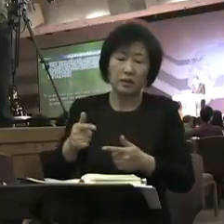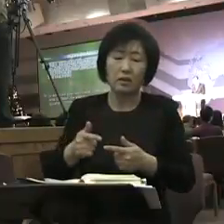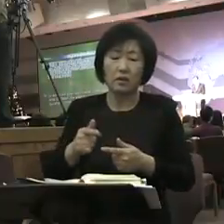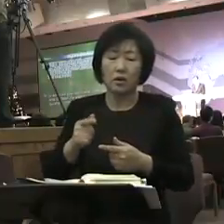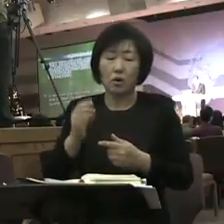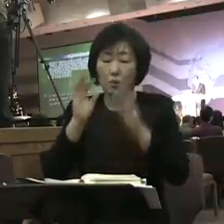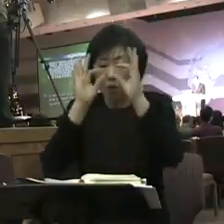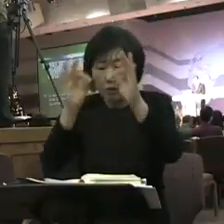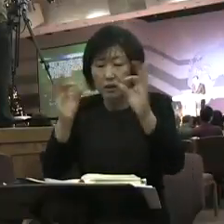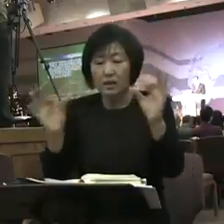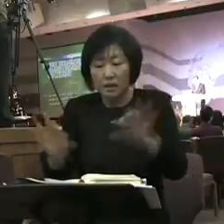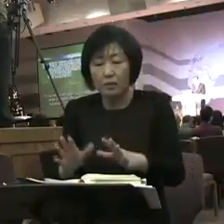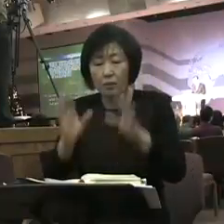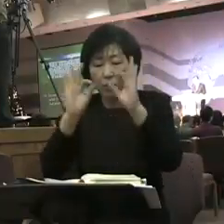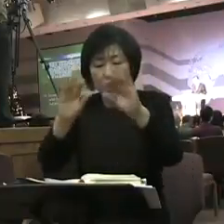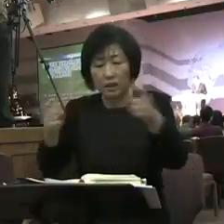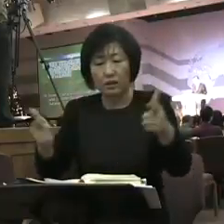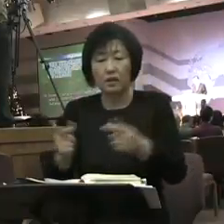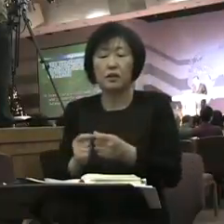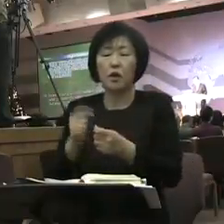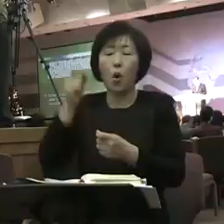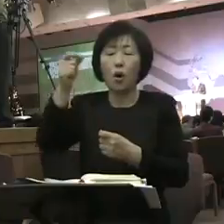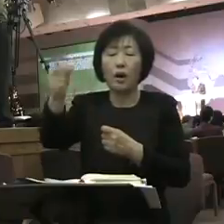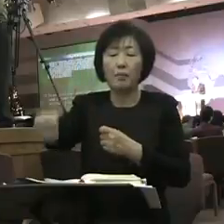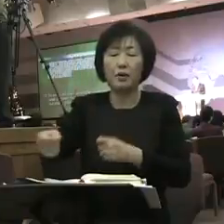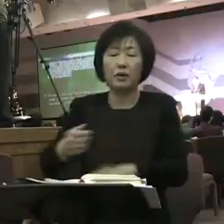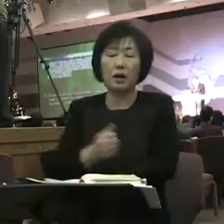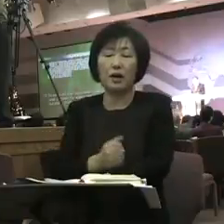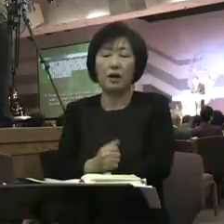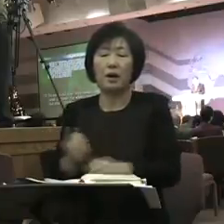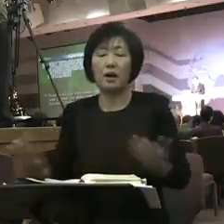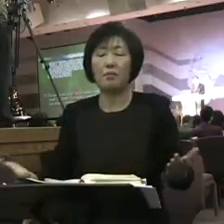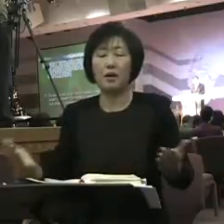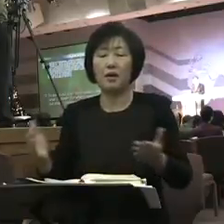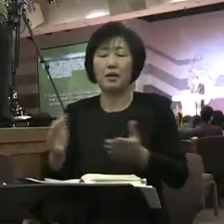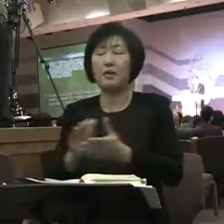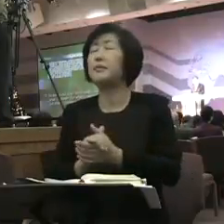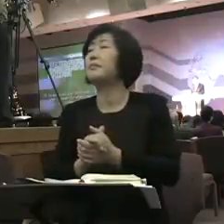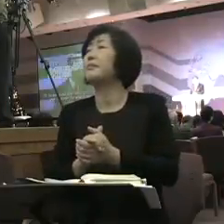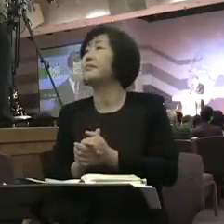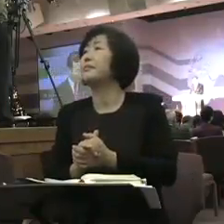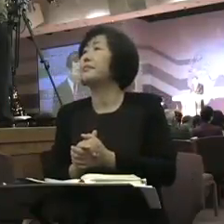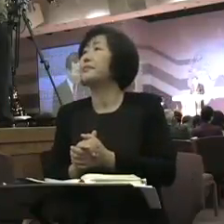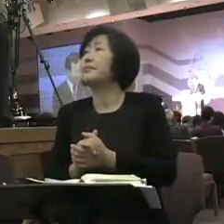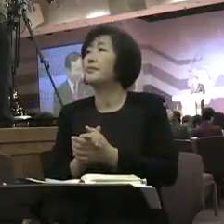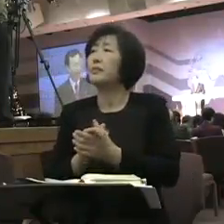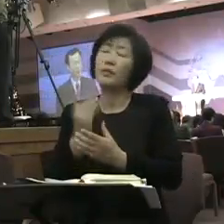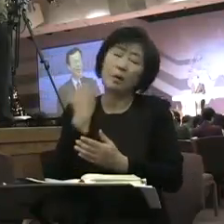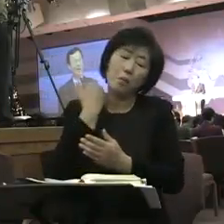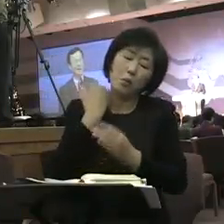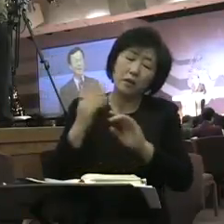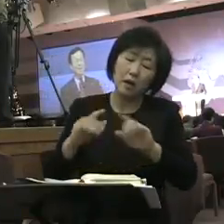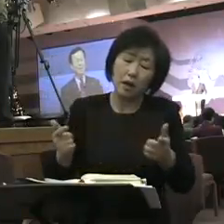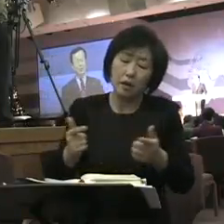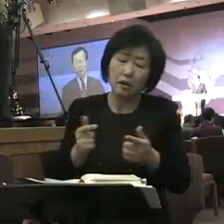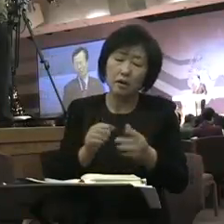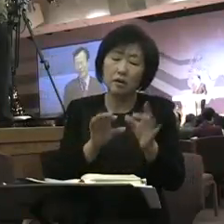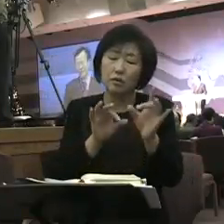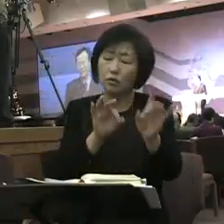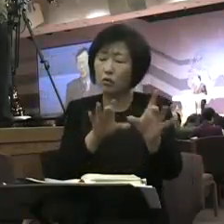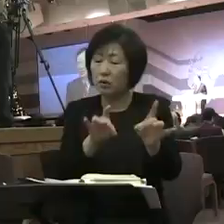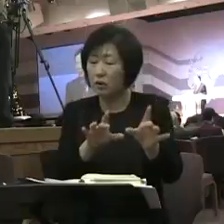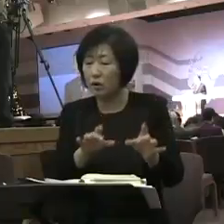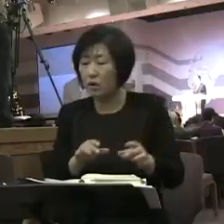것이니 보이는 것은 잠깐이요 보이지 않는 것은 영원함이니라. 아멘. 보이지 않는 것의 특자라는